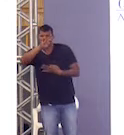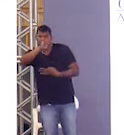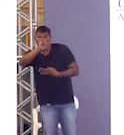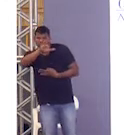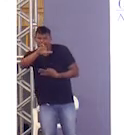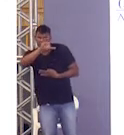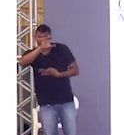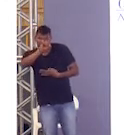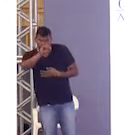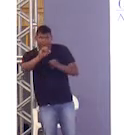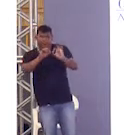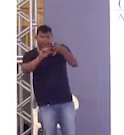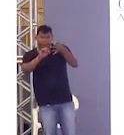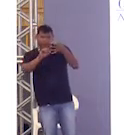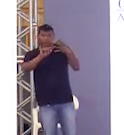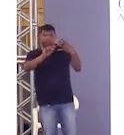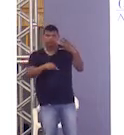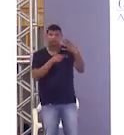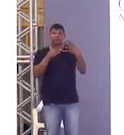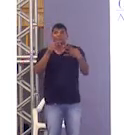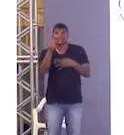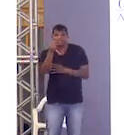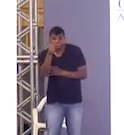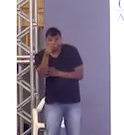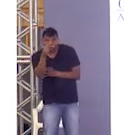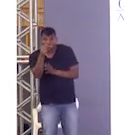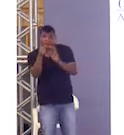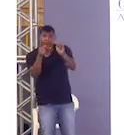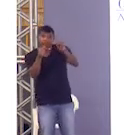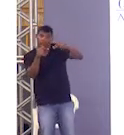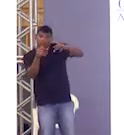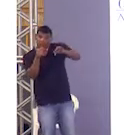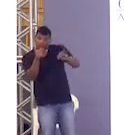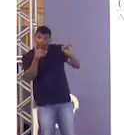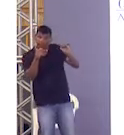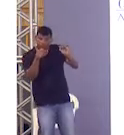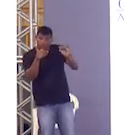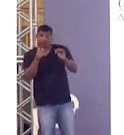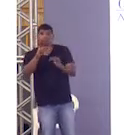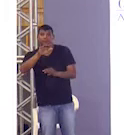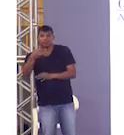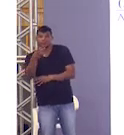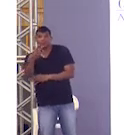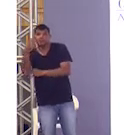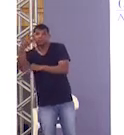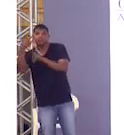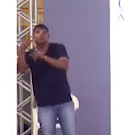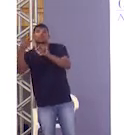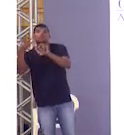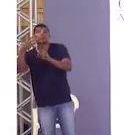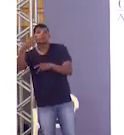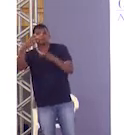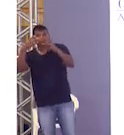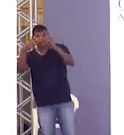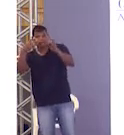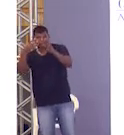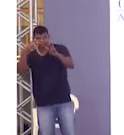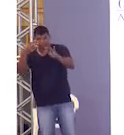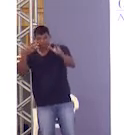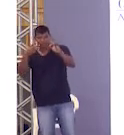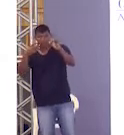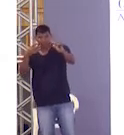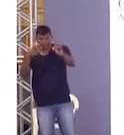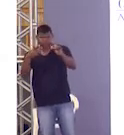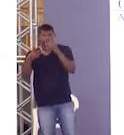e pega o período. Ok, ó. Parte inteira seguida do antiperíodo, menos a parte